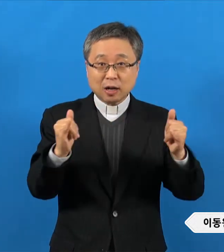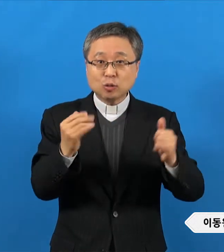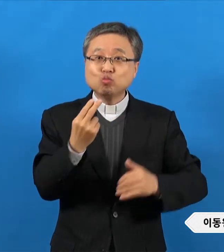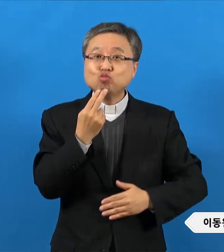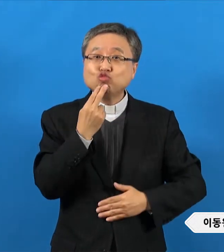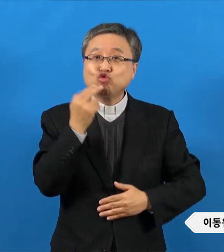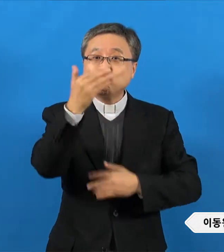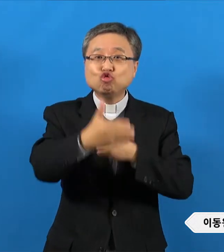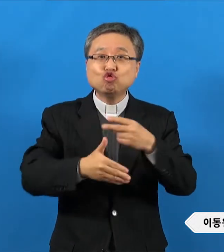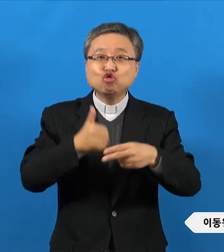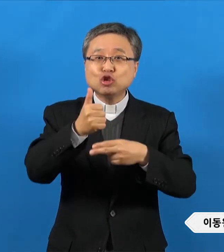무신론자, 무신론,